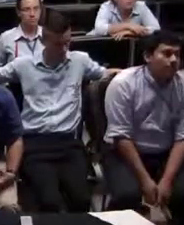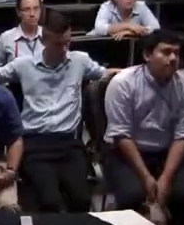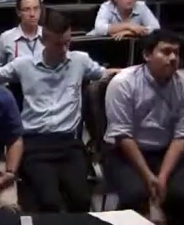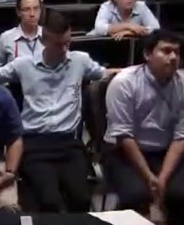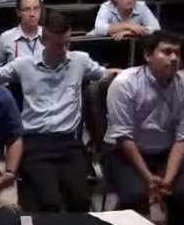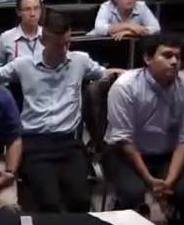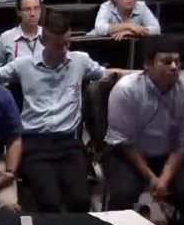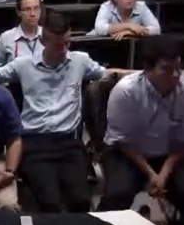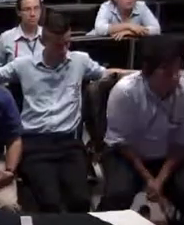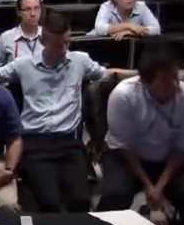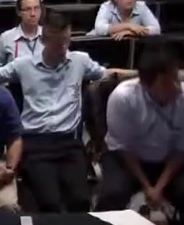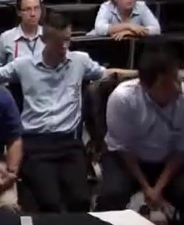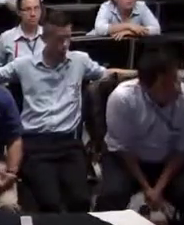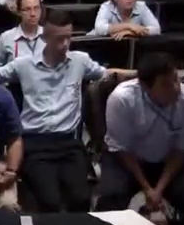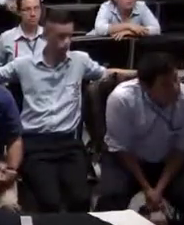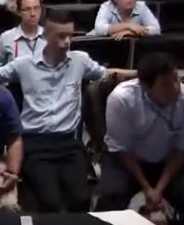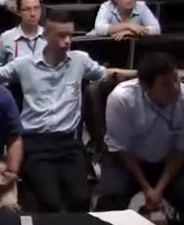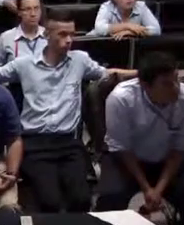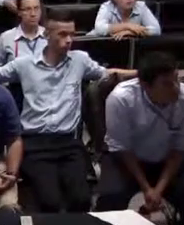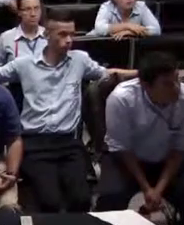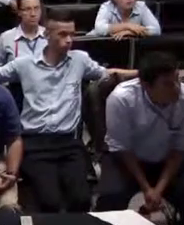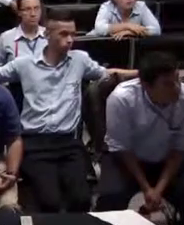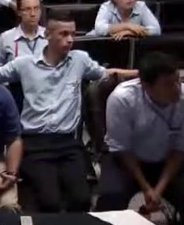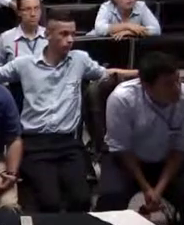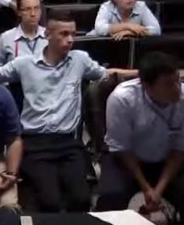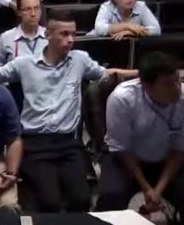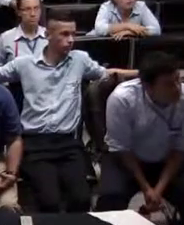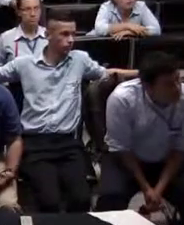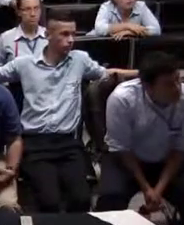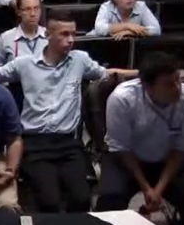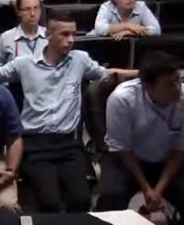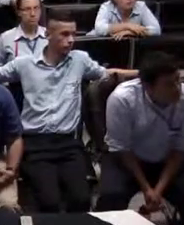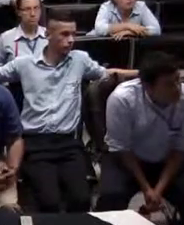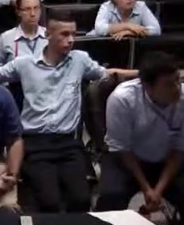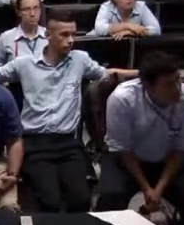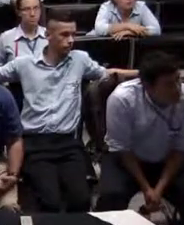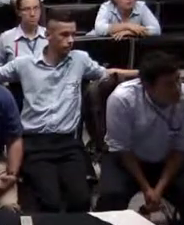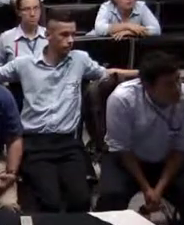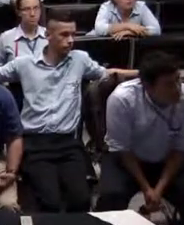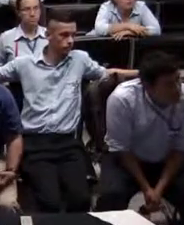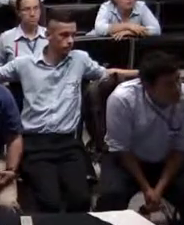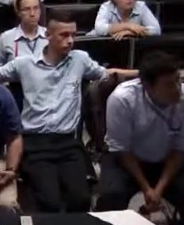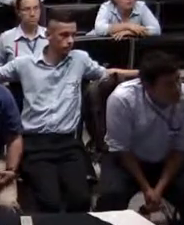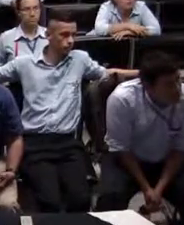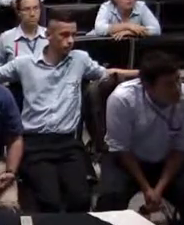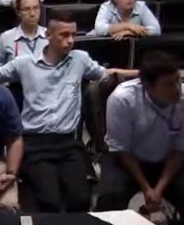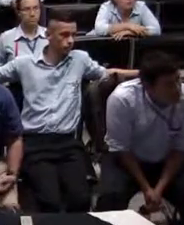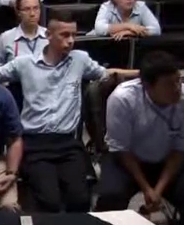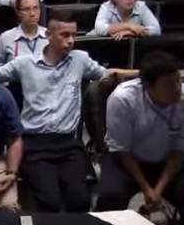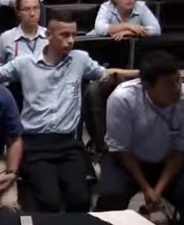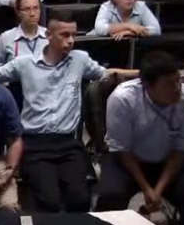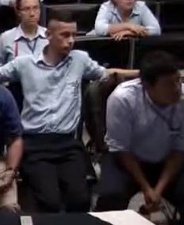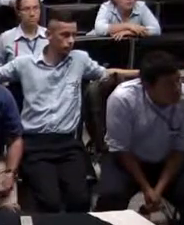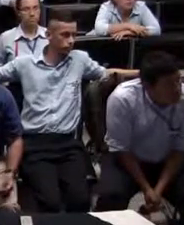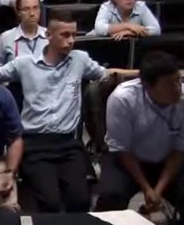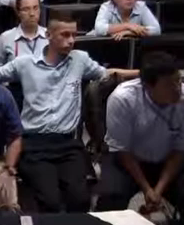Verdaderamente estamos viendo lo que es el español, la lengua escrita. ¿Será que es prudente lo que estamos